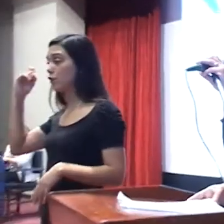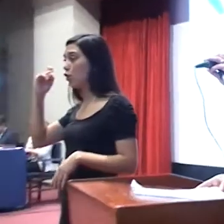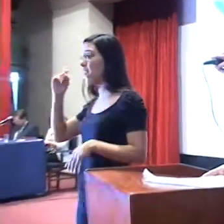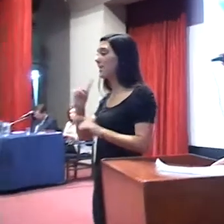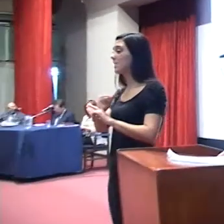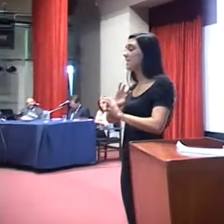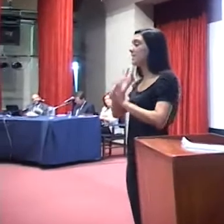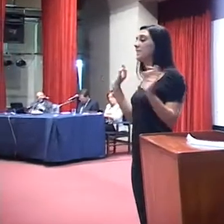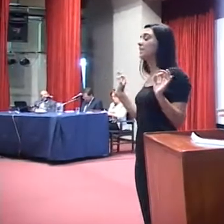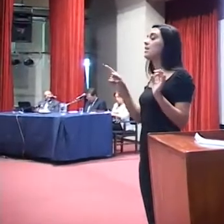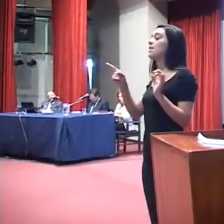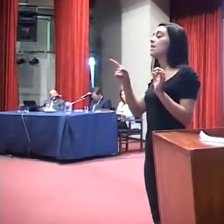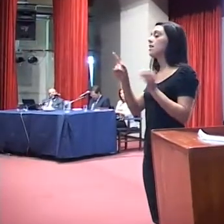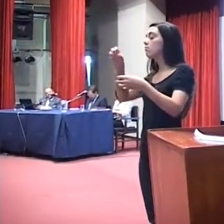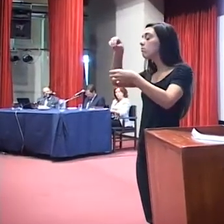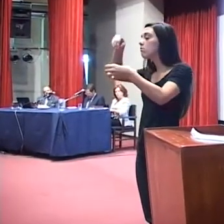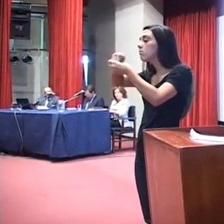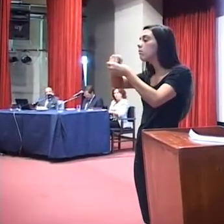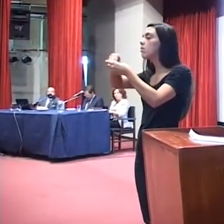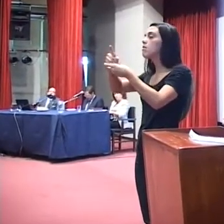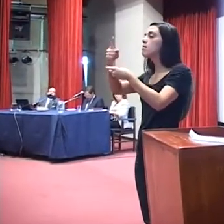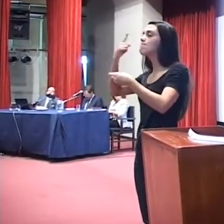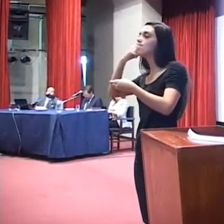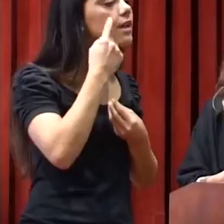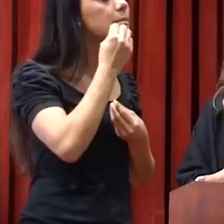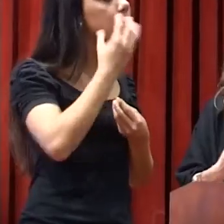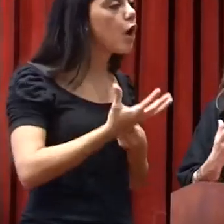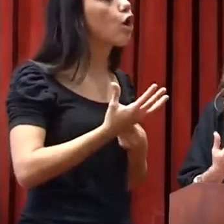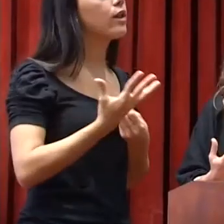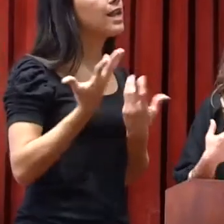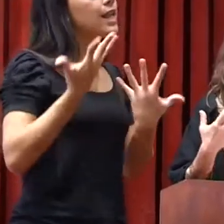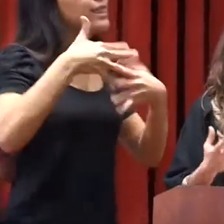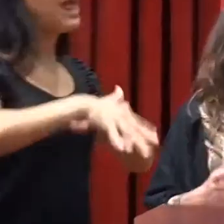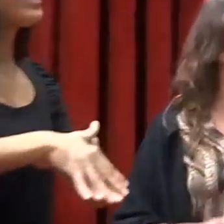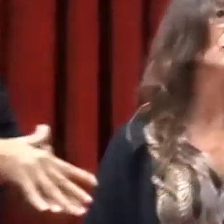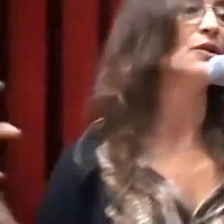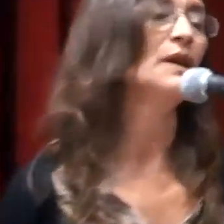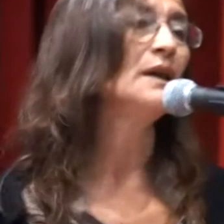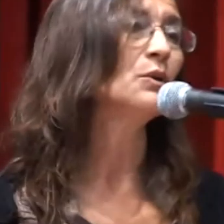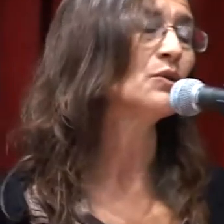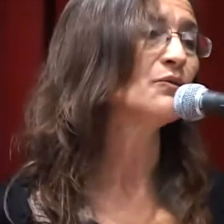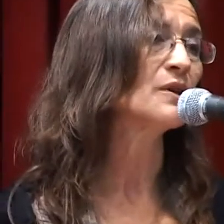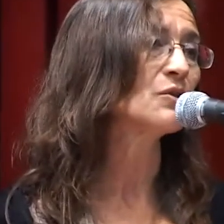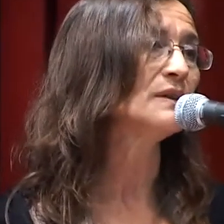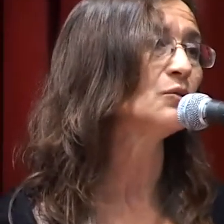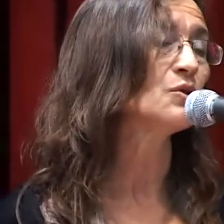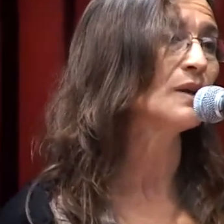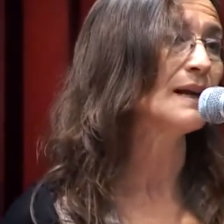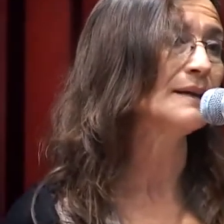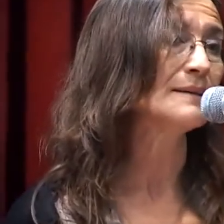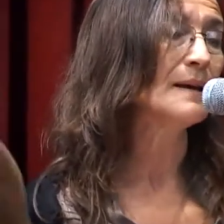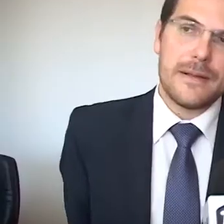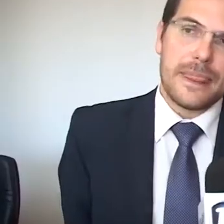Y también asumir muy fuerte, no solo desde la política del sistema universitario, de arriba hacia abajo, sino también desde